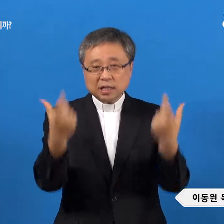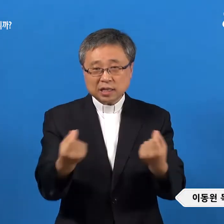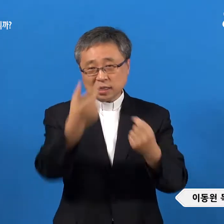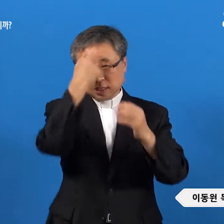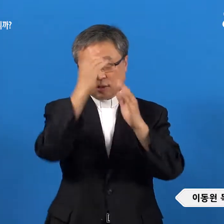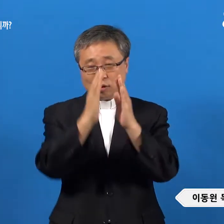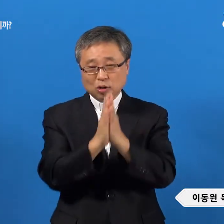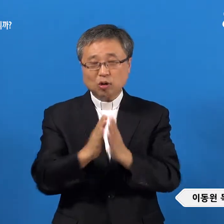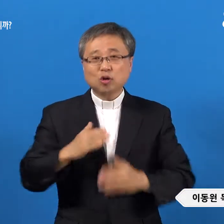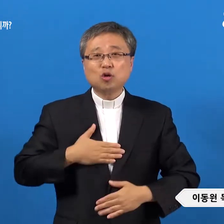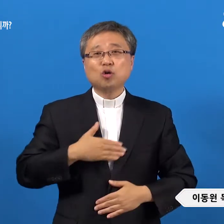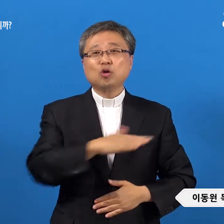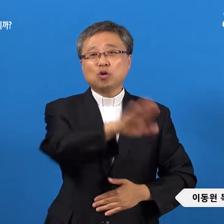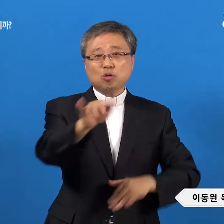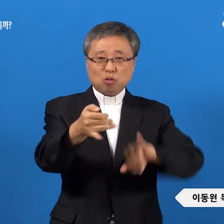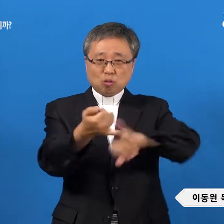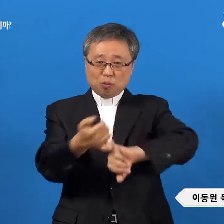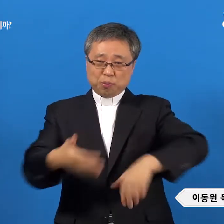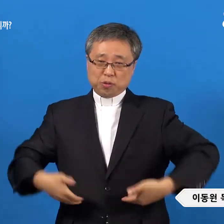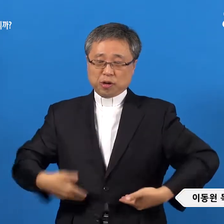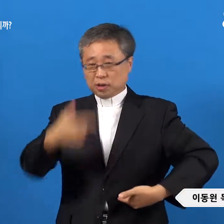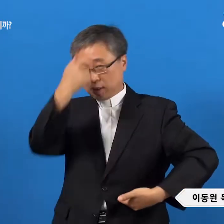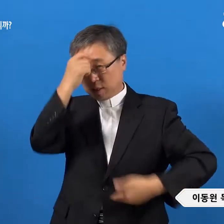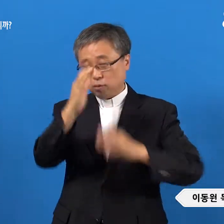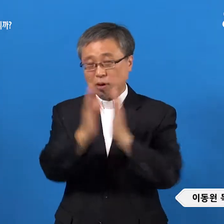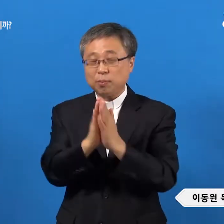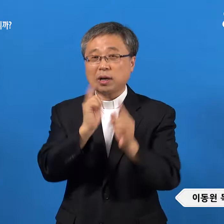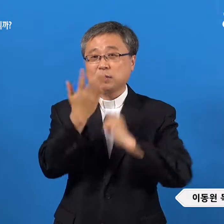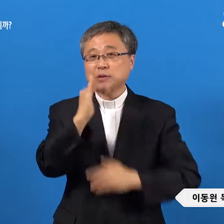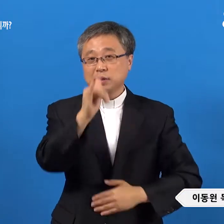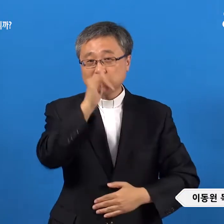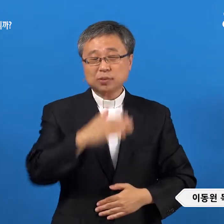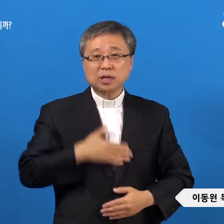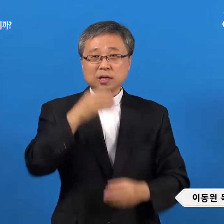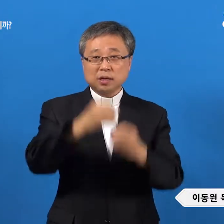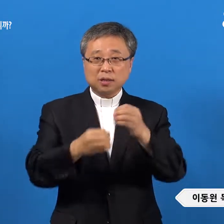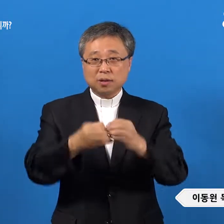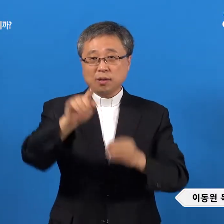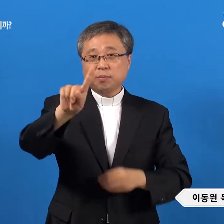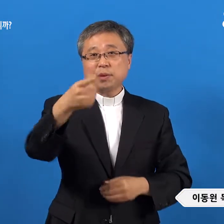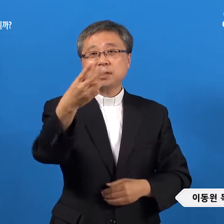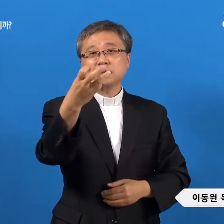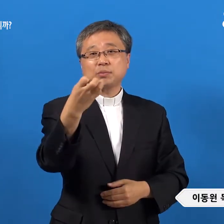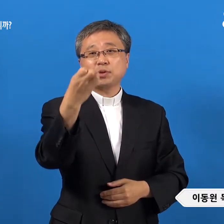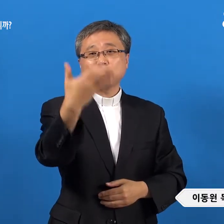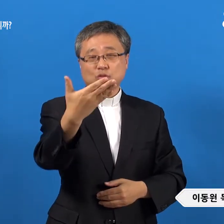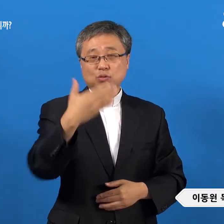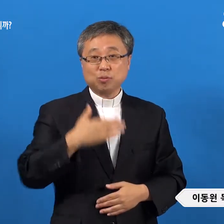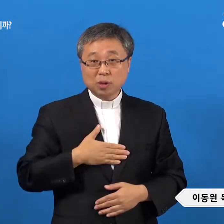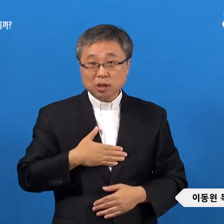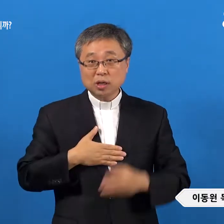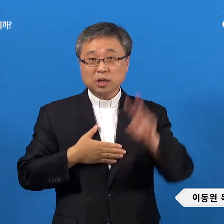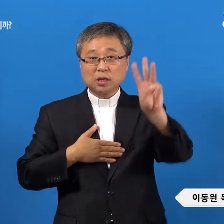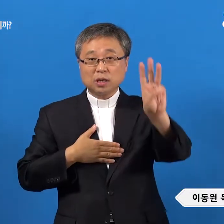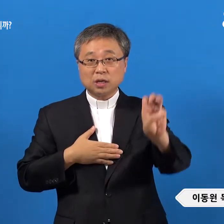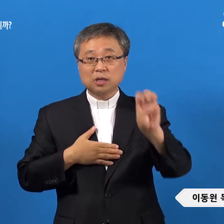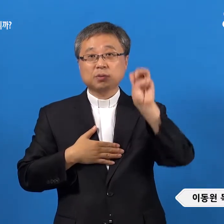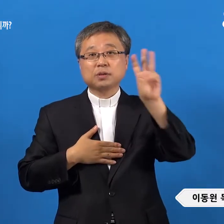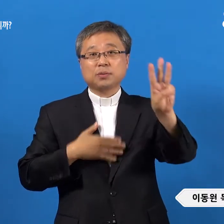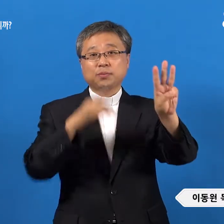필요한 기도라고 말하지 아니할 수가 없습니다. 시편 139편 23절과 24절의 말씀을